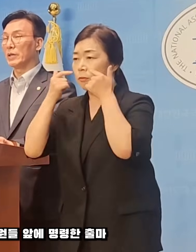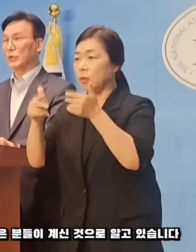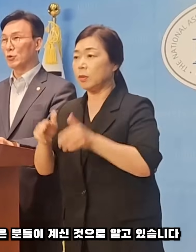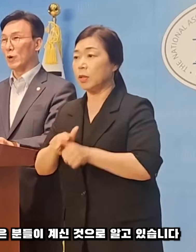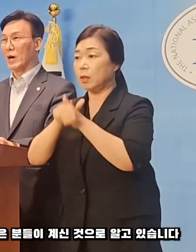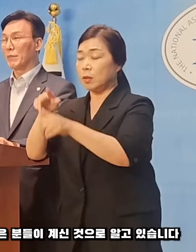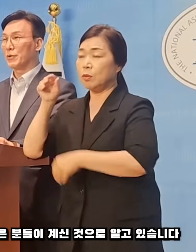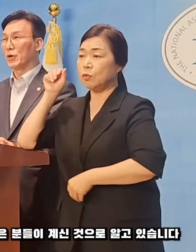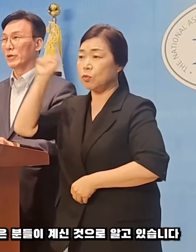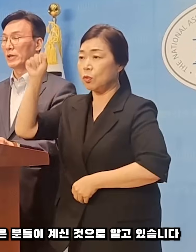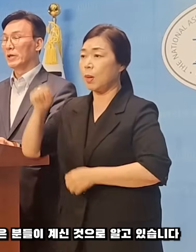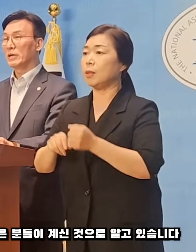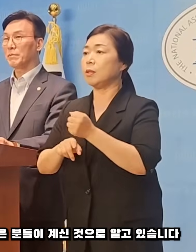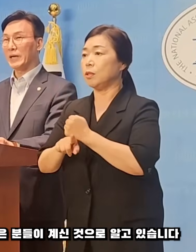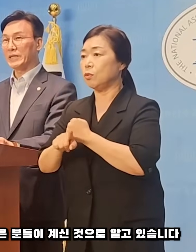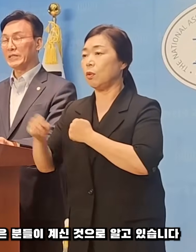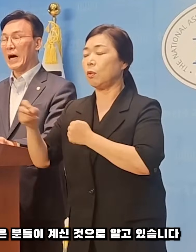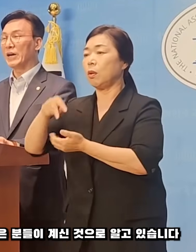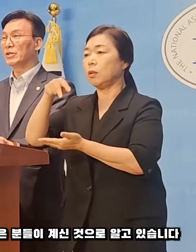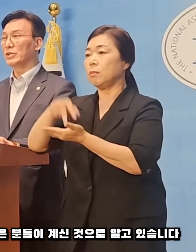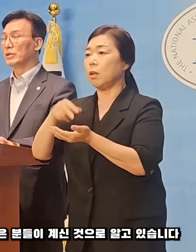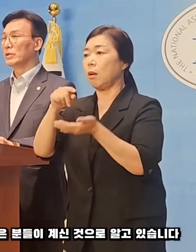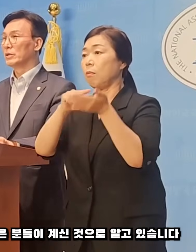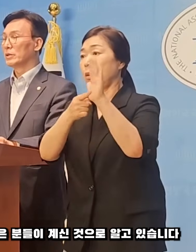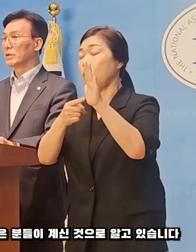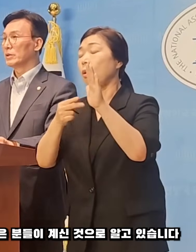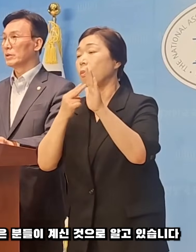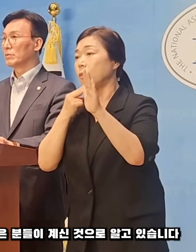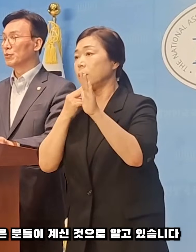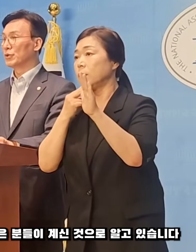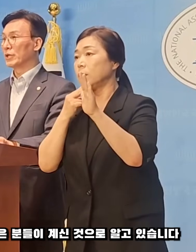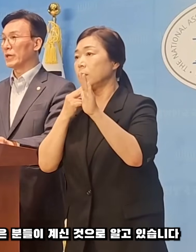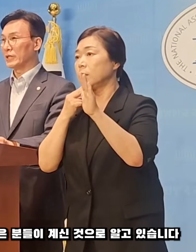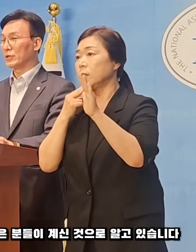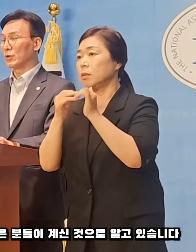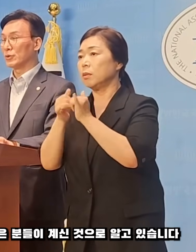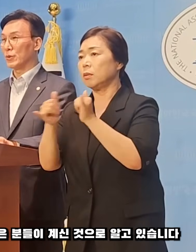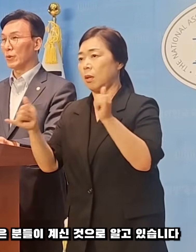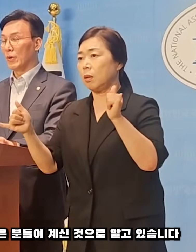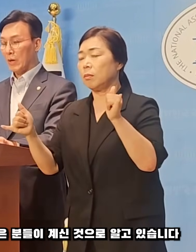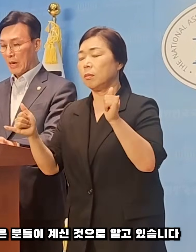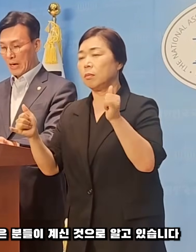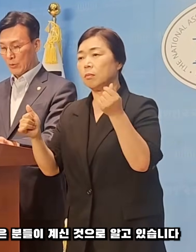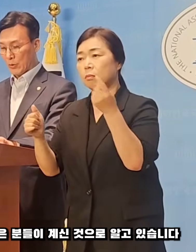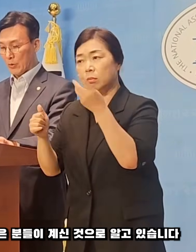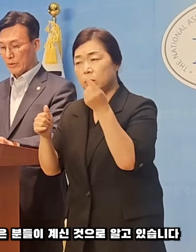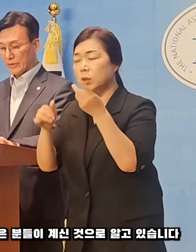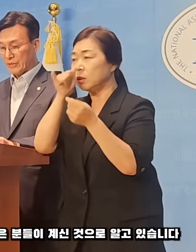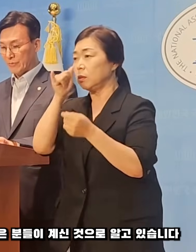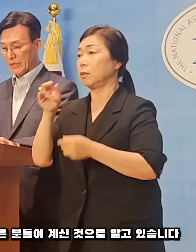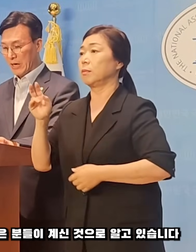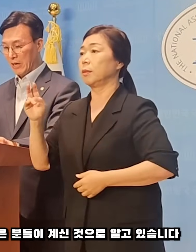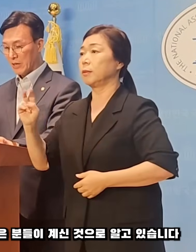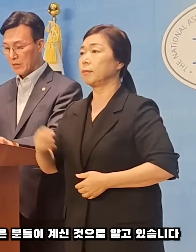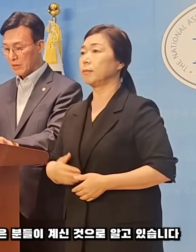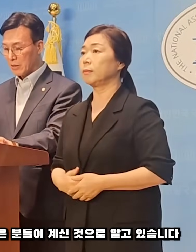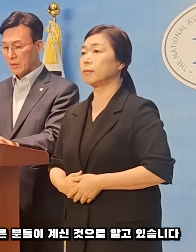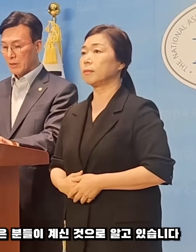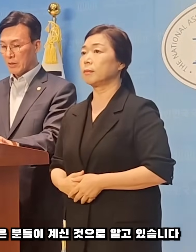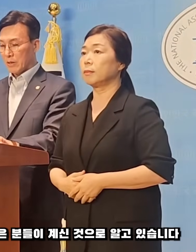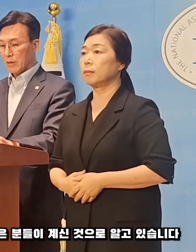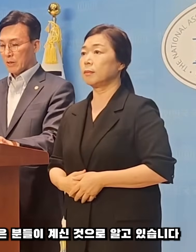출마 이유와 변을 밝히지 않은 분들이 계신 것으로 알고 있습니다.